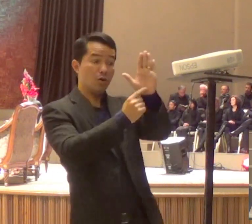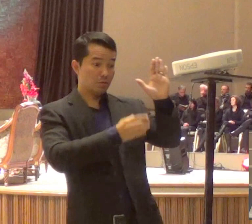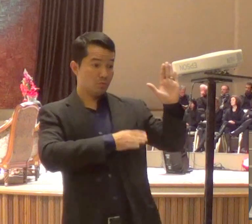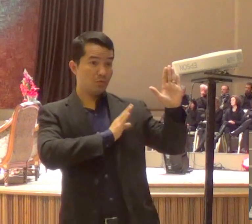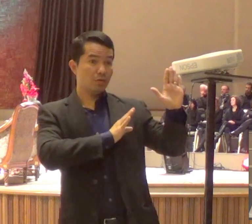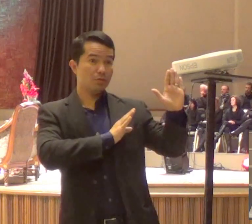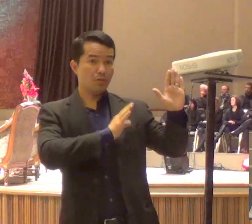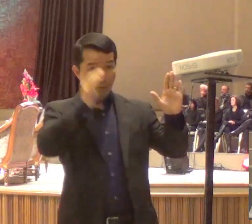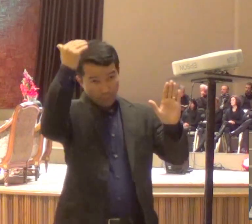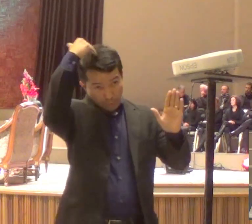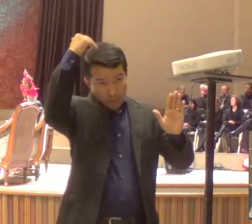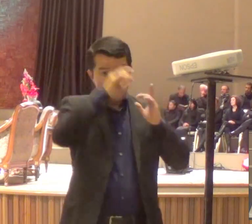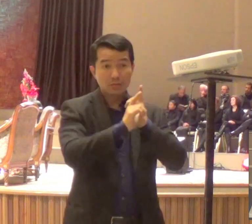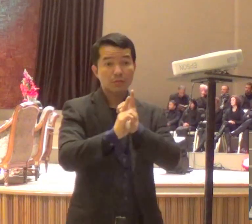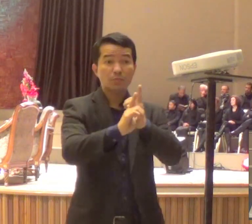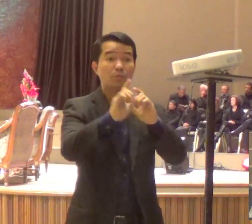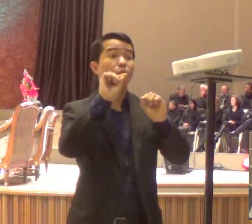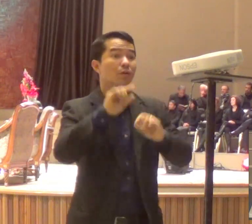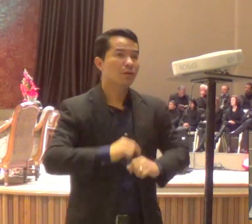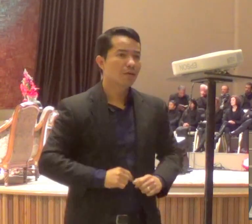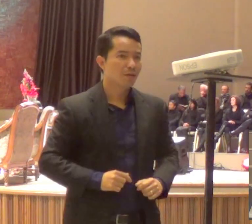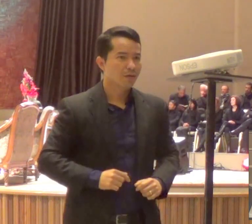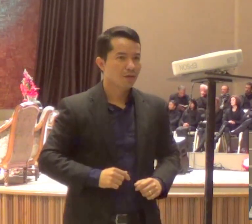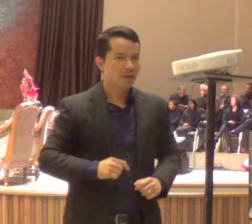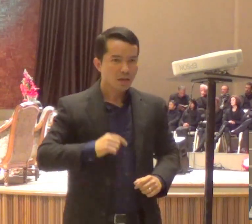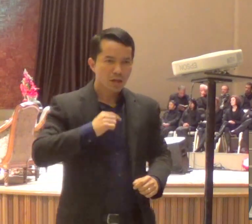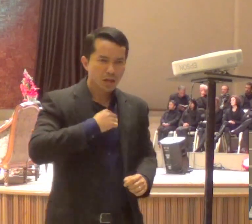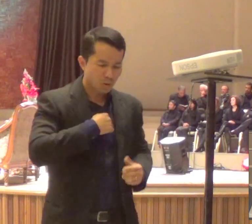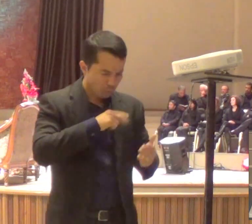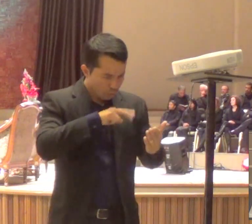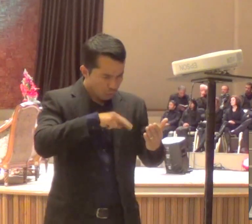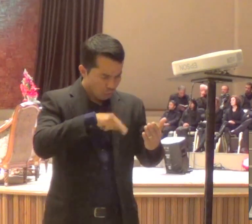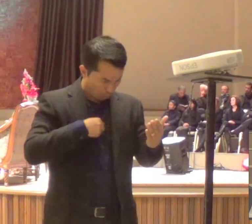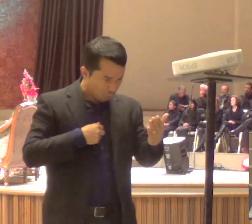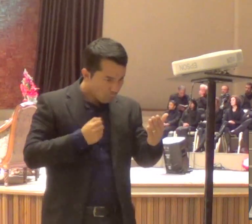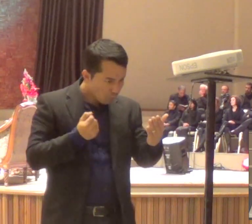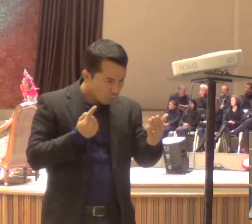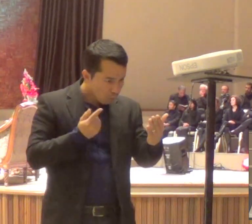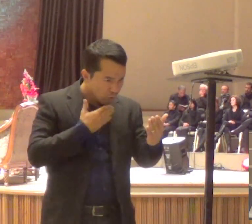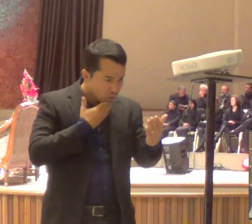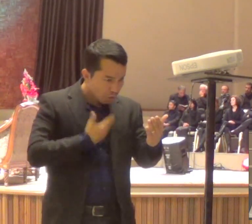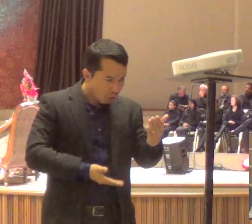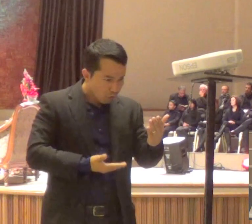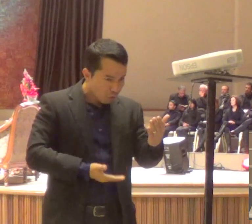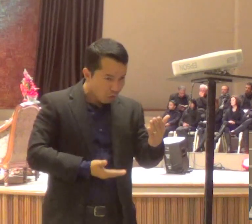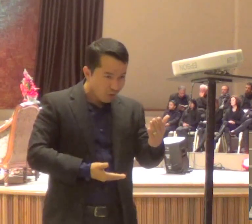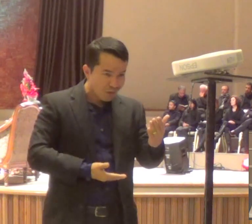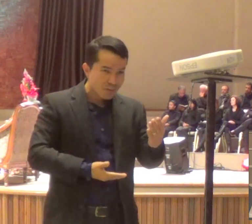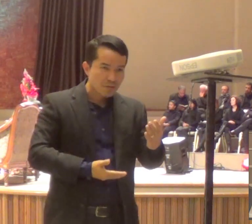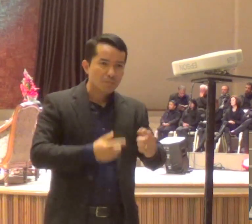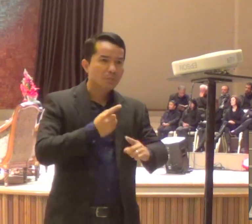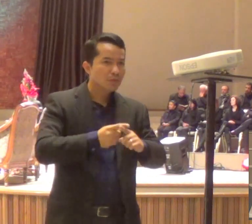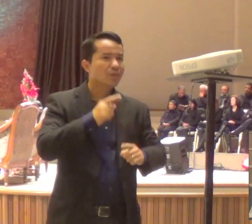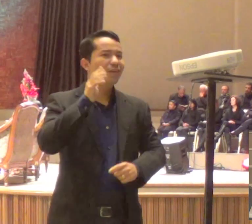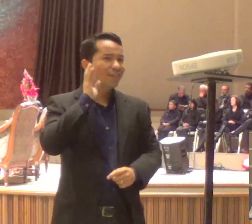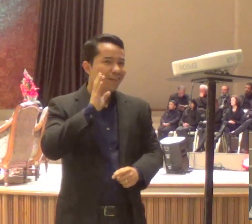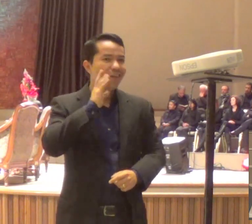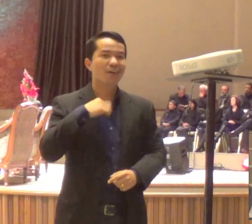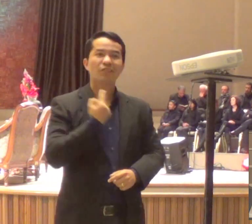E essa é uma coisa interessante, que acontece quando a gente celebra a ceia do Senhor. Esse pão,